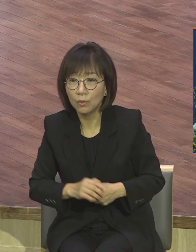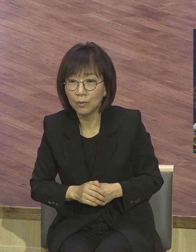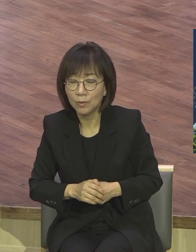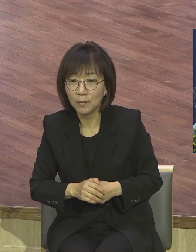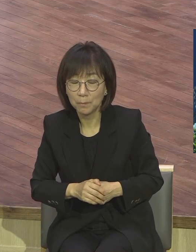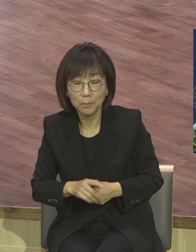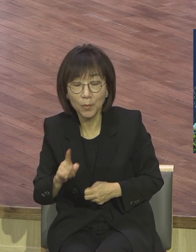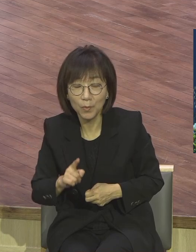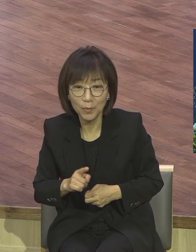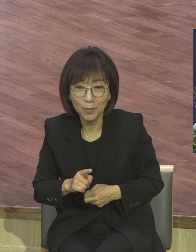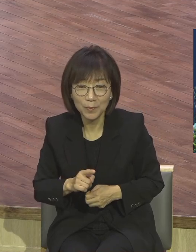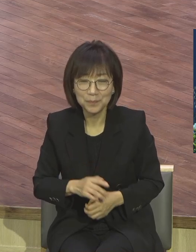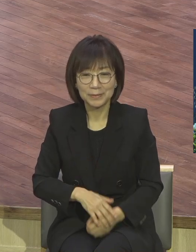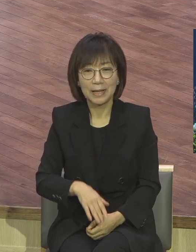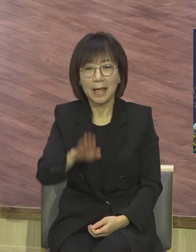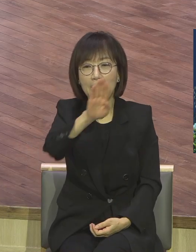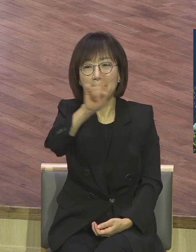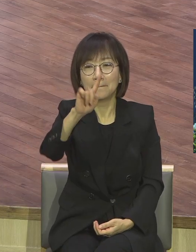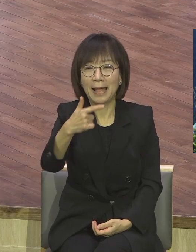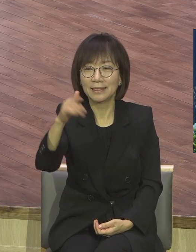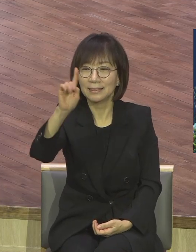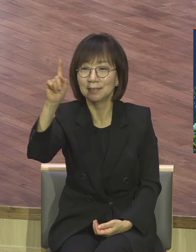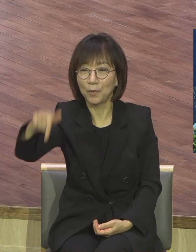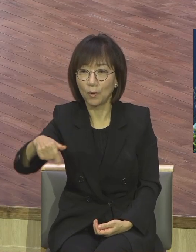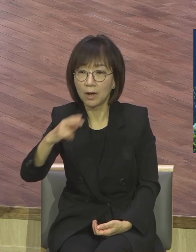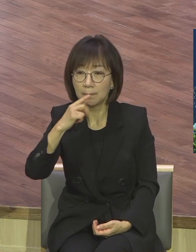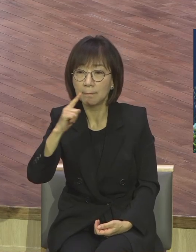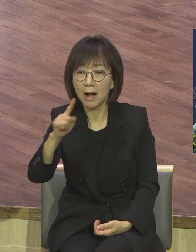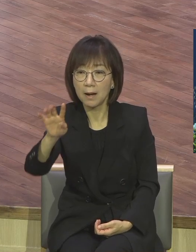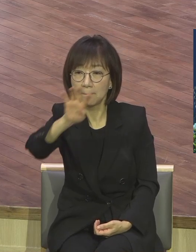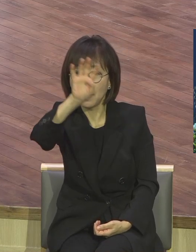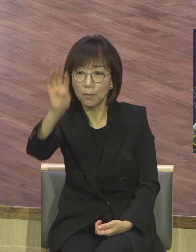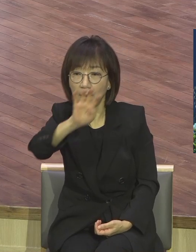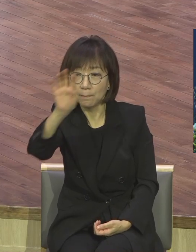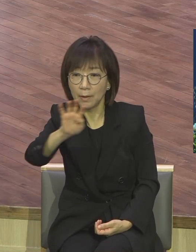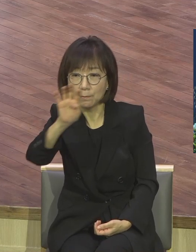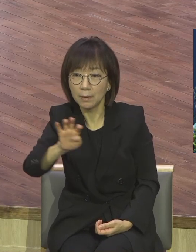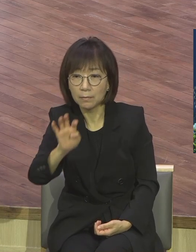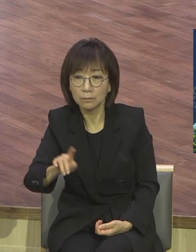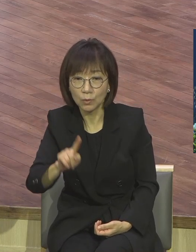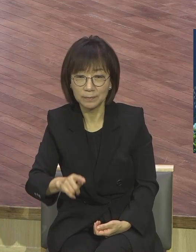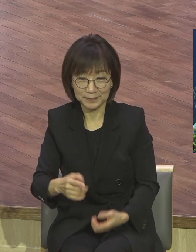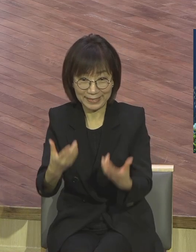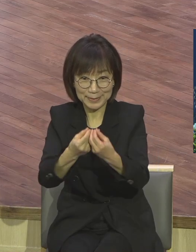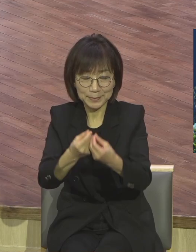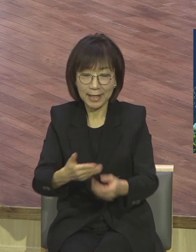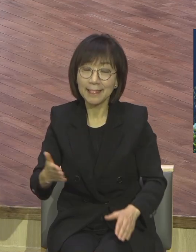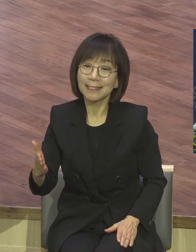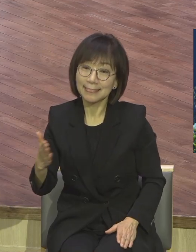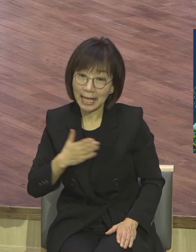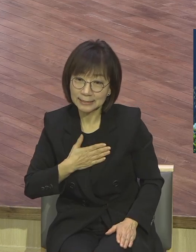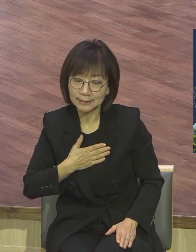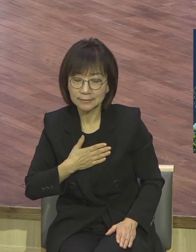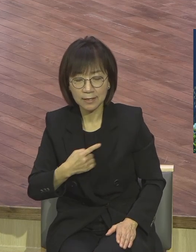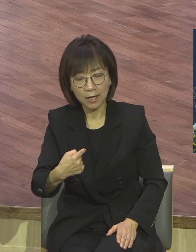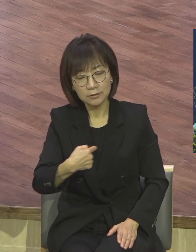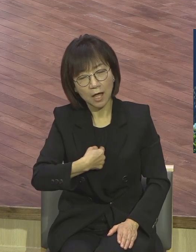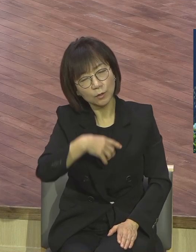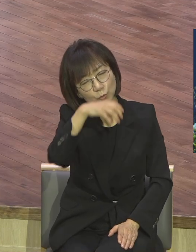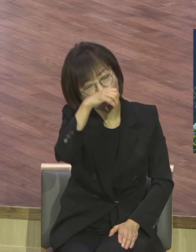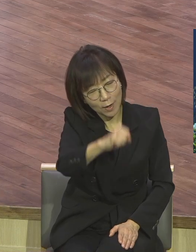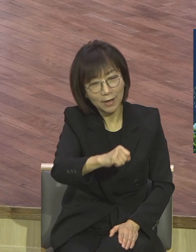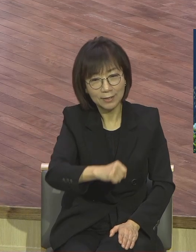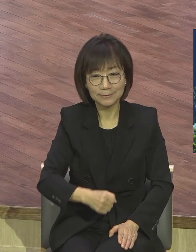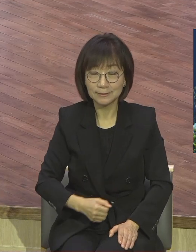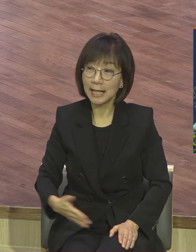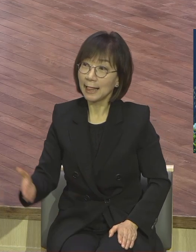다음 말을 반복해라 그랬어요. 그게 뭐냐면 나는 내가 좋아.